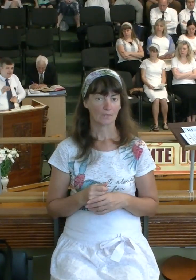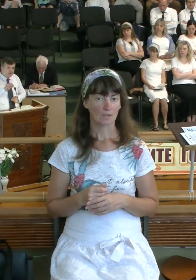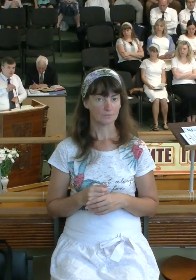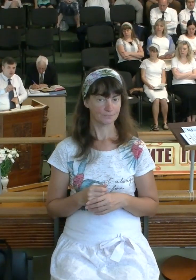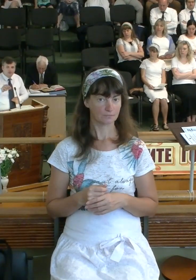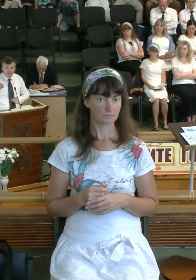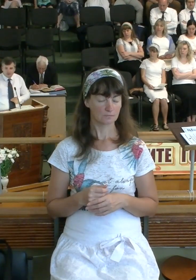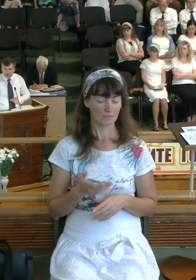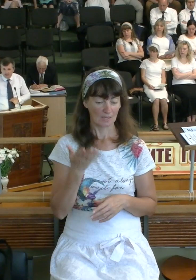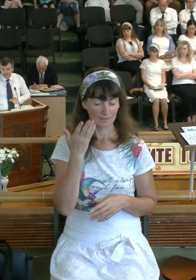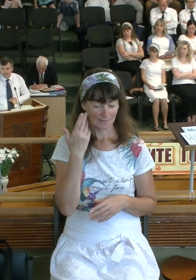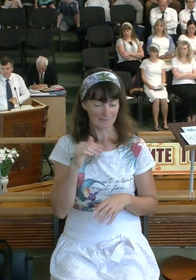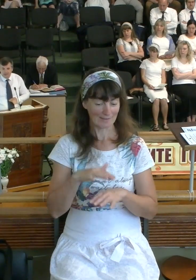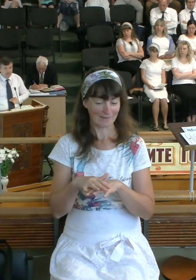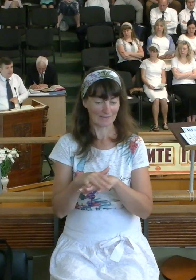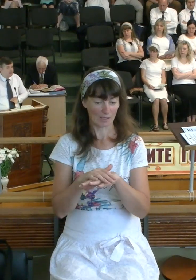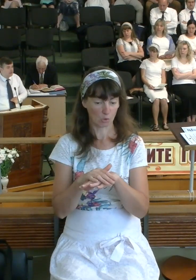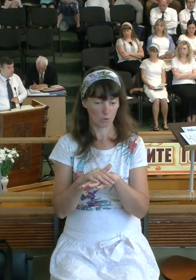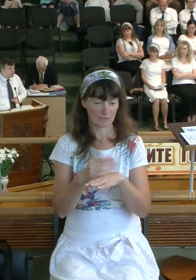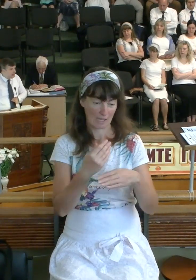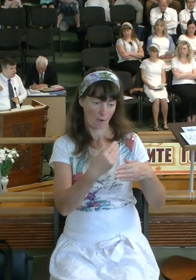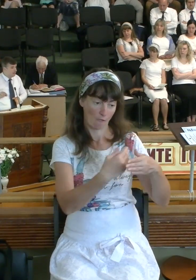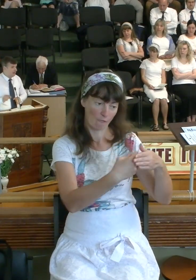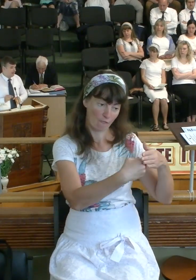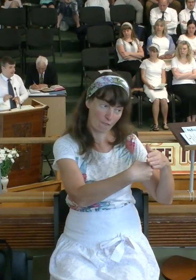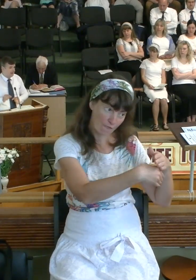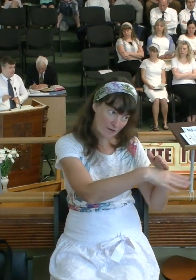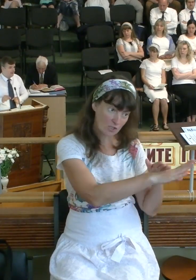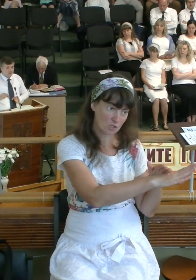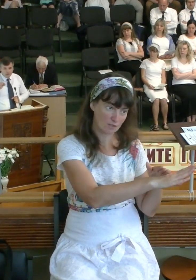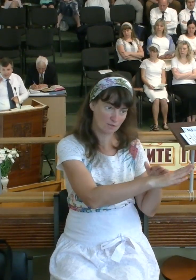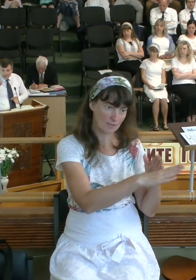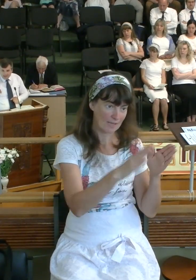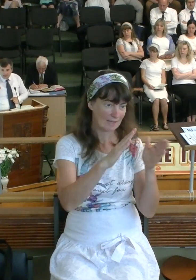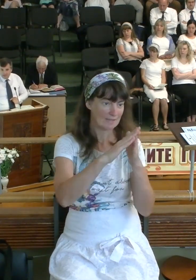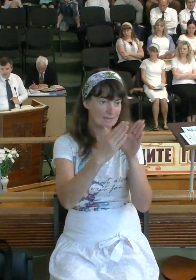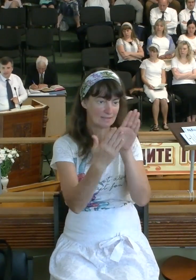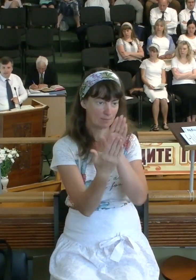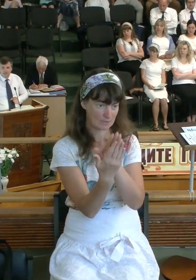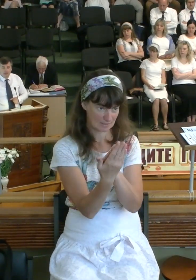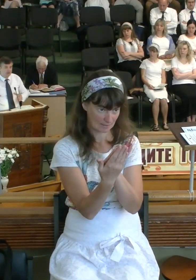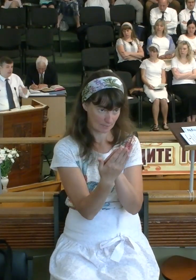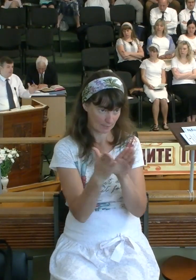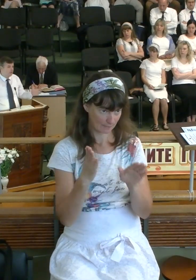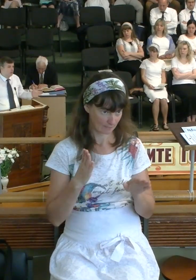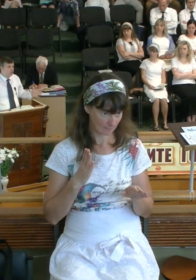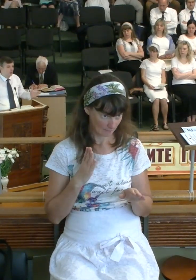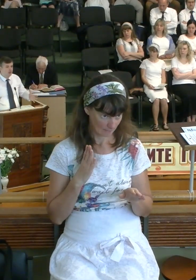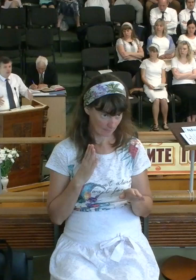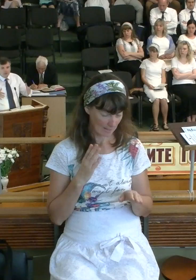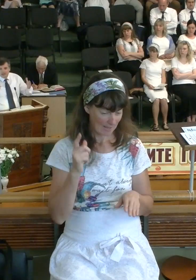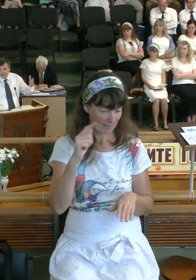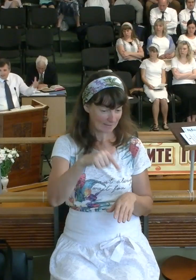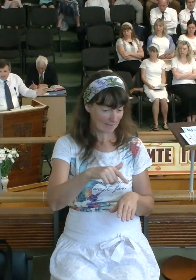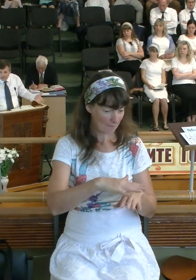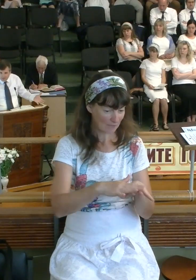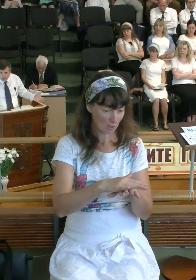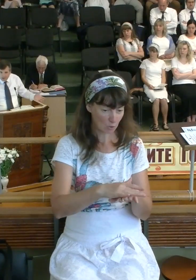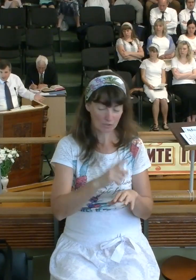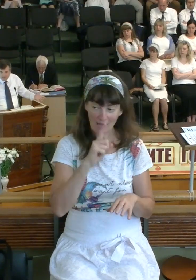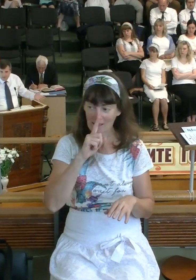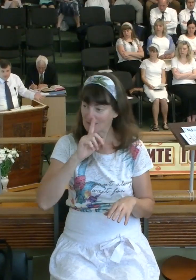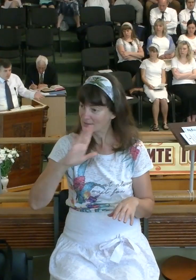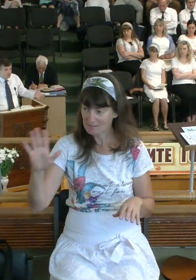что когда народ вышел из земли египетской, у них не было болезни. У них не было болезни. Мы читаем о том, что у них нога